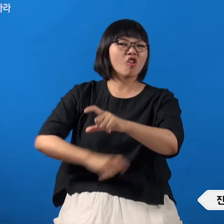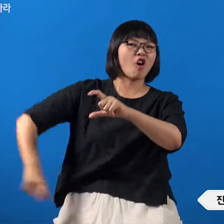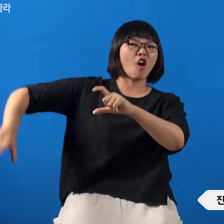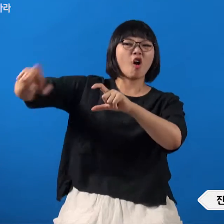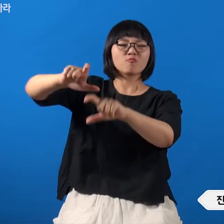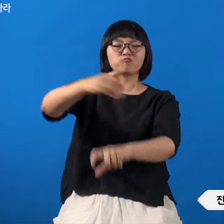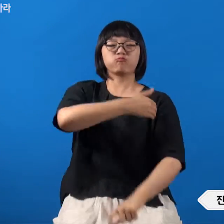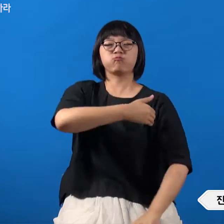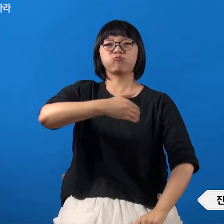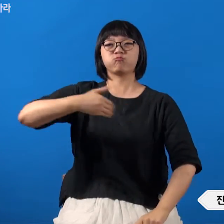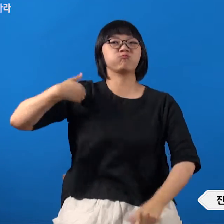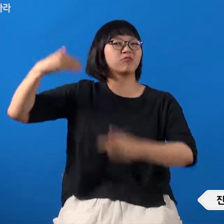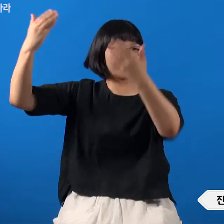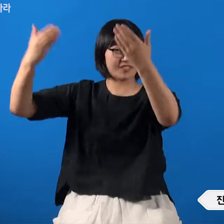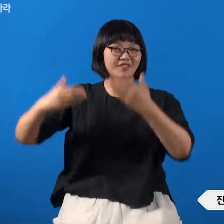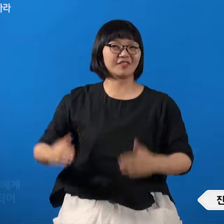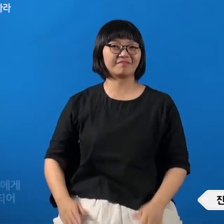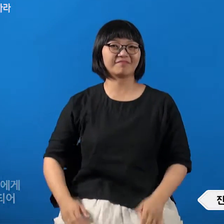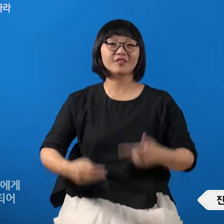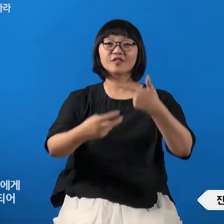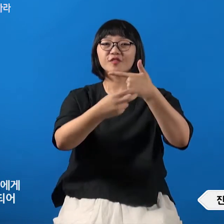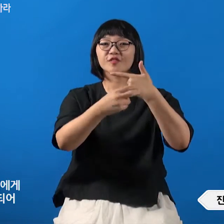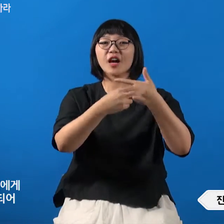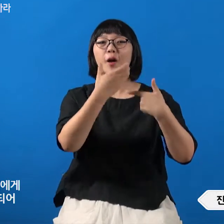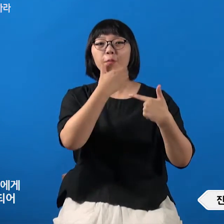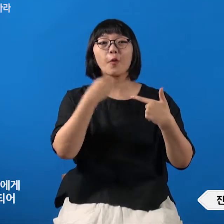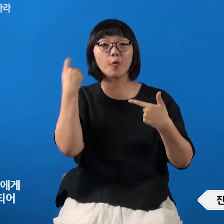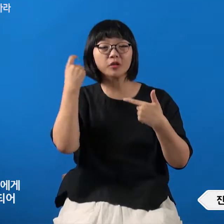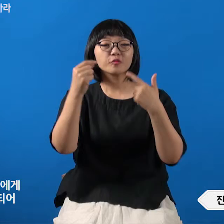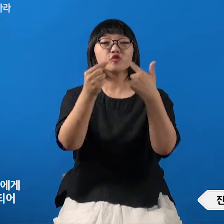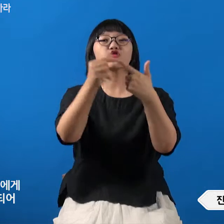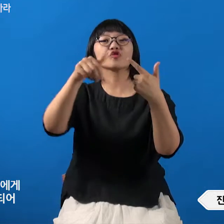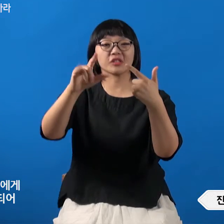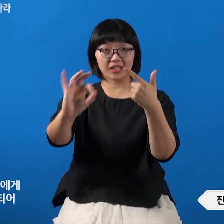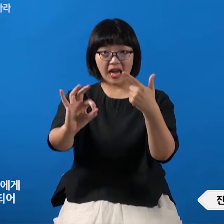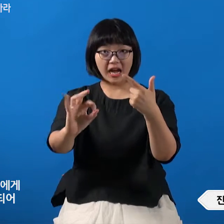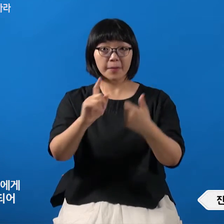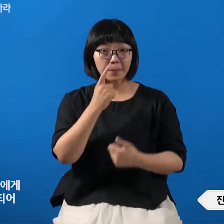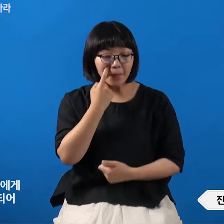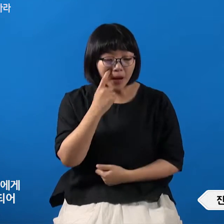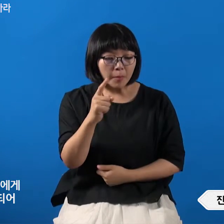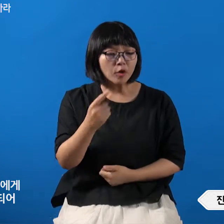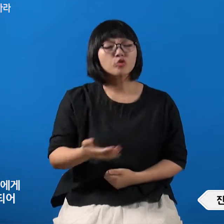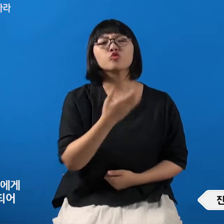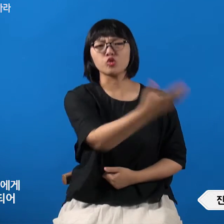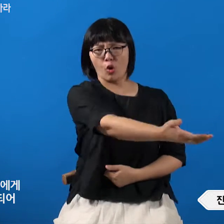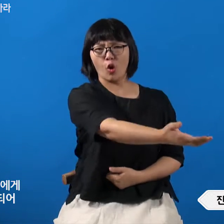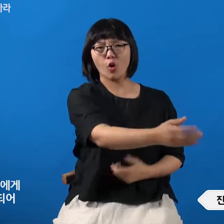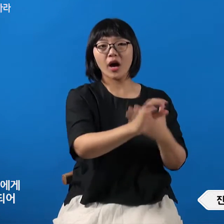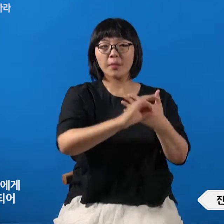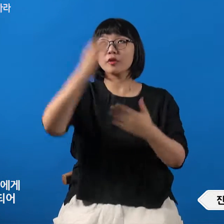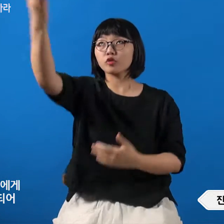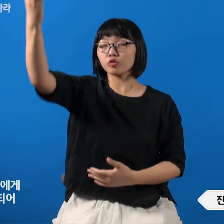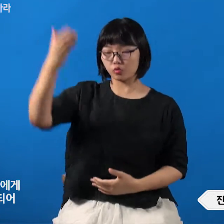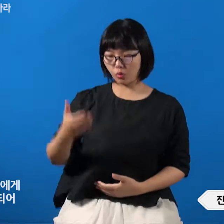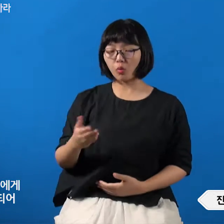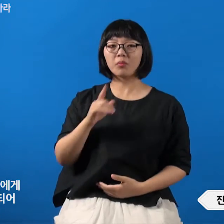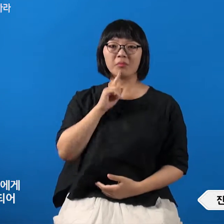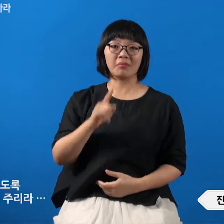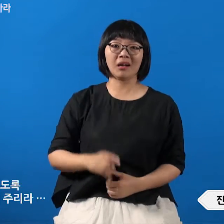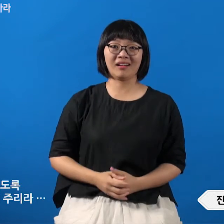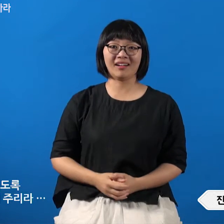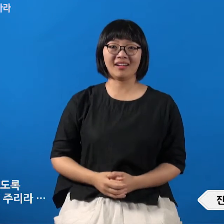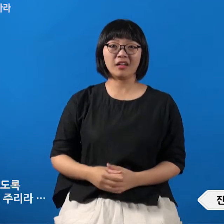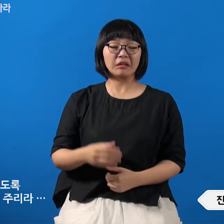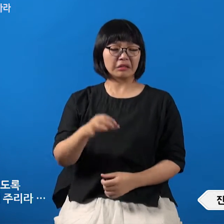누가복음 6장은 이렇게 말합니다. 주라, 그리하면 너희에게 줄 것이니 곧 후히되어 누르고 흔들어